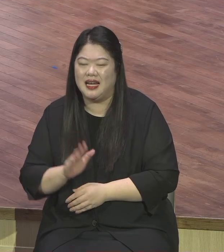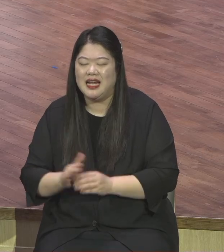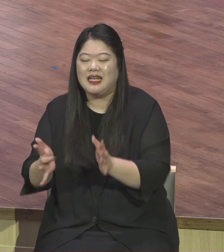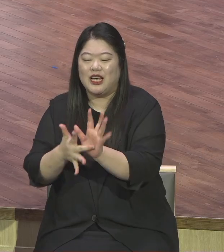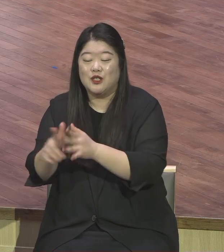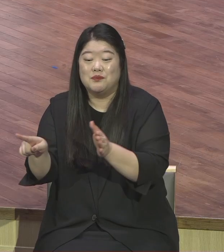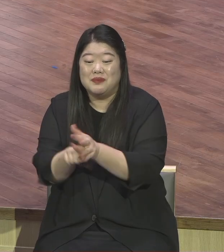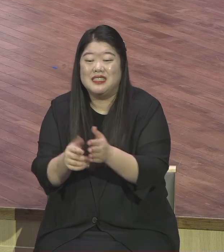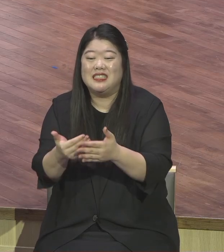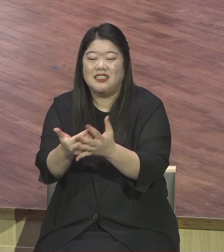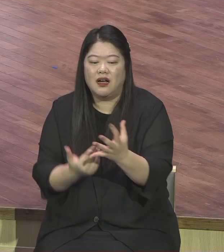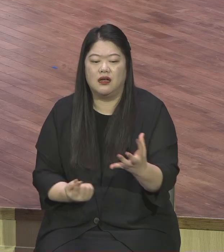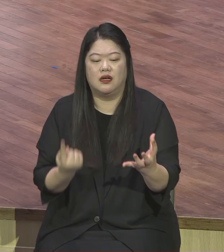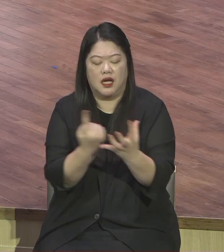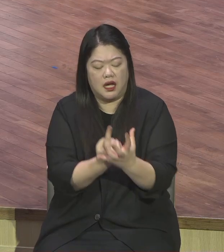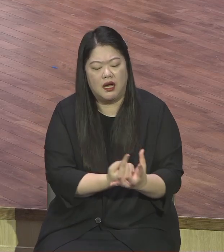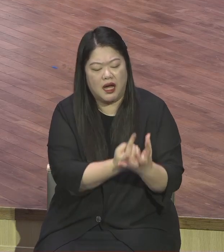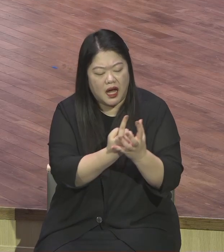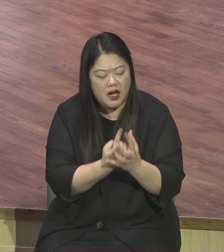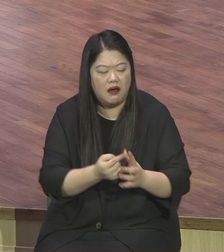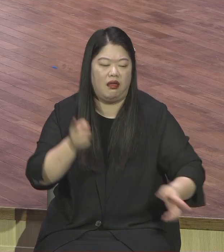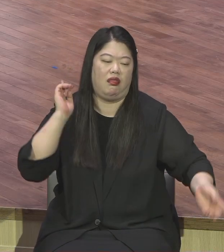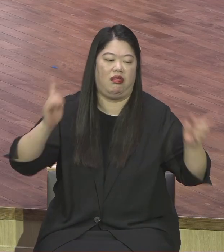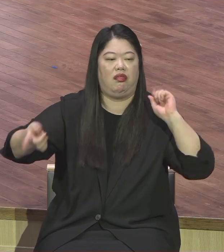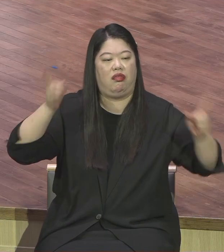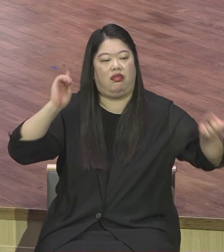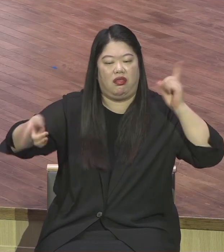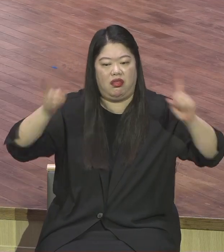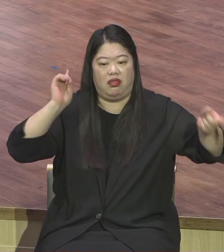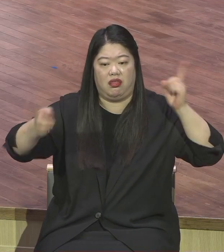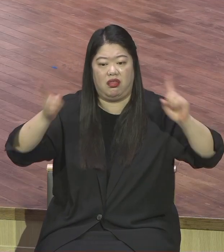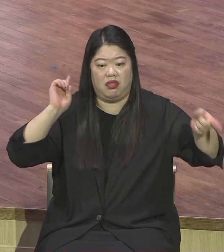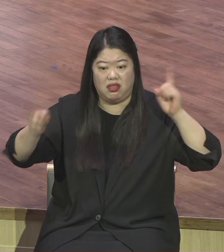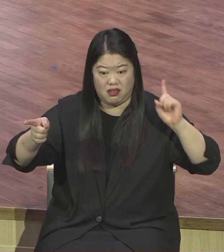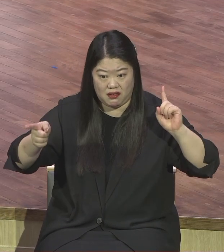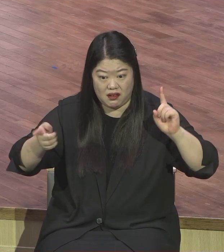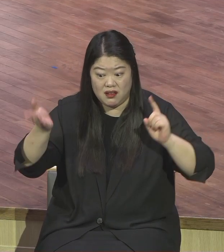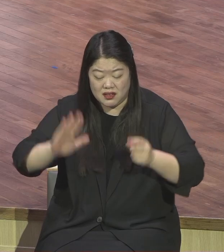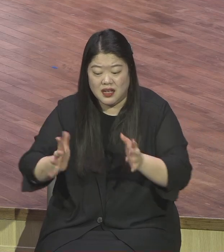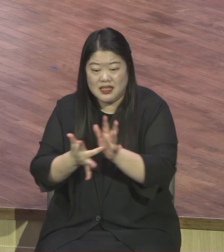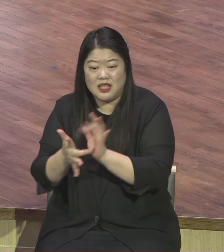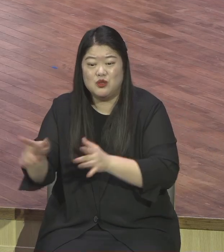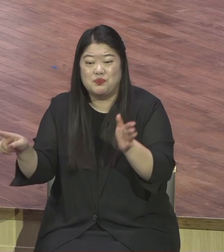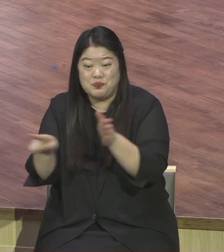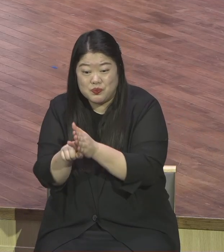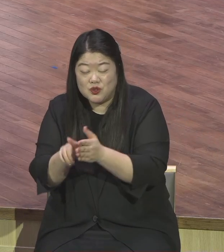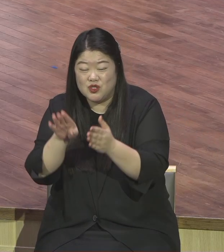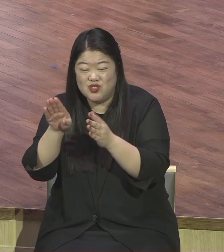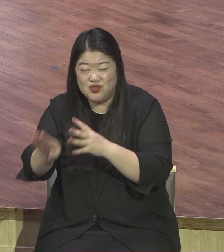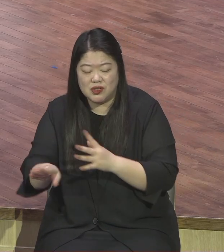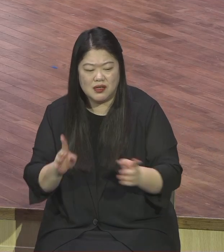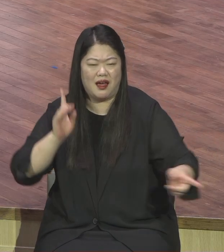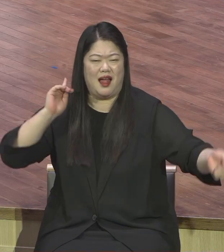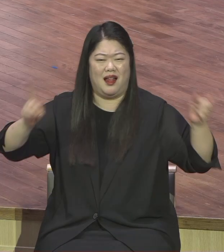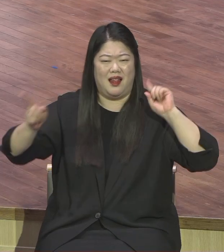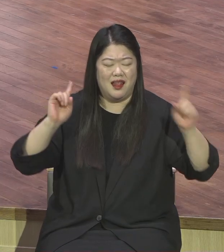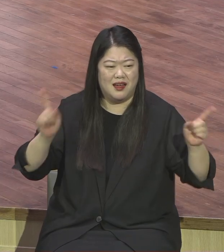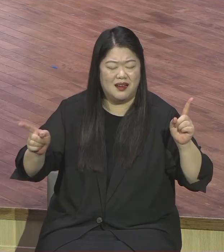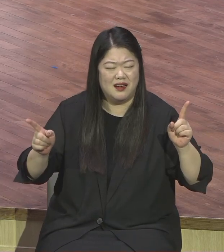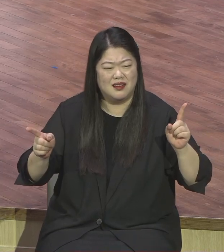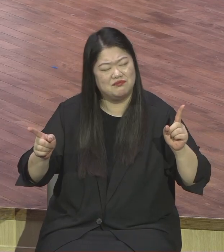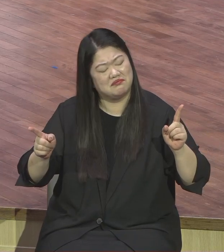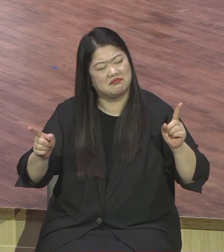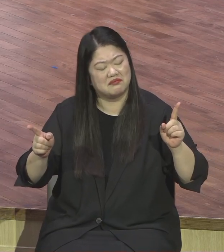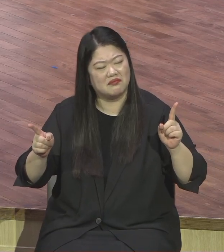노름하고 맨날 그렇게 허랑방탕 살아. 지금은 그 재미가 없잖아요. 해봐도 재미없잖아요. 옛날에 나이 때